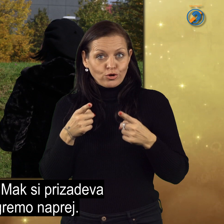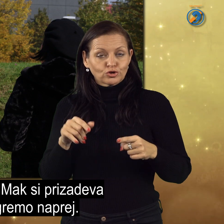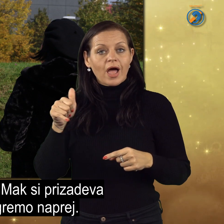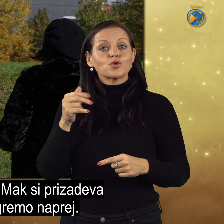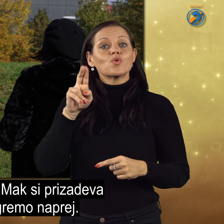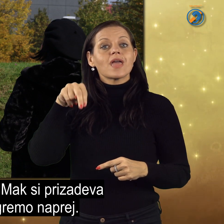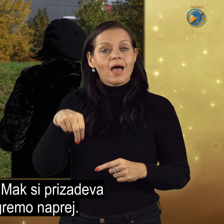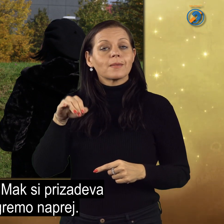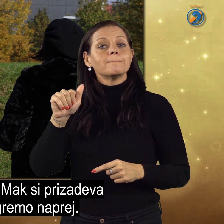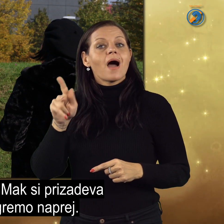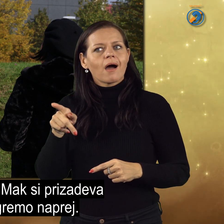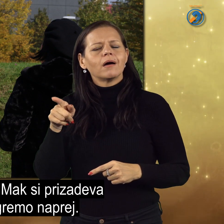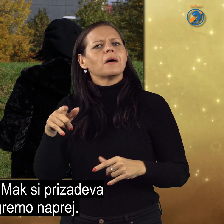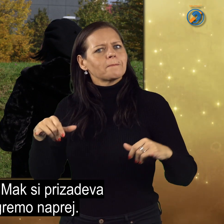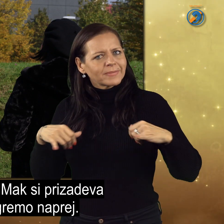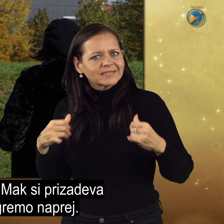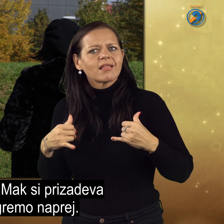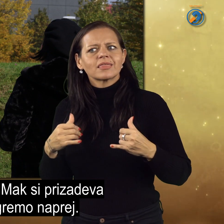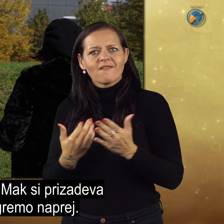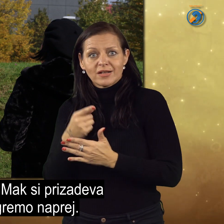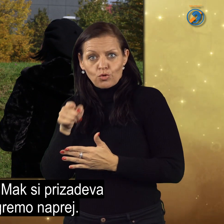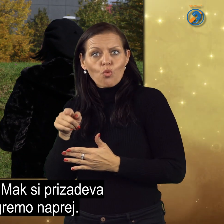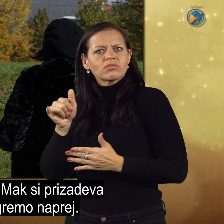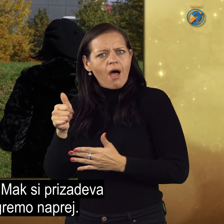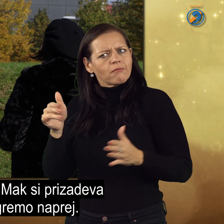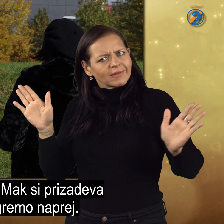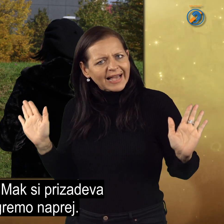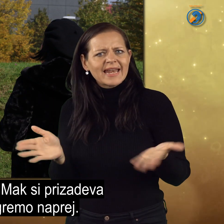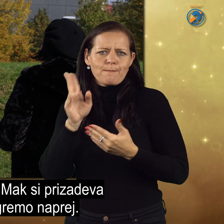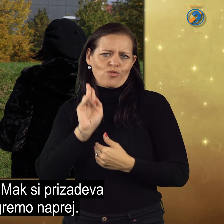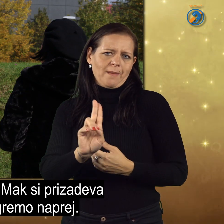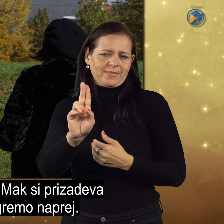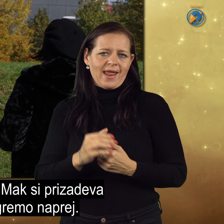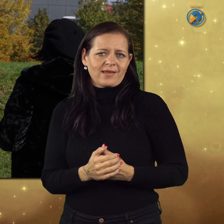Plošča Julijan Mag si prizadeva za to, da gremo naprej.